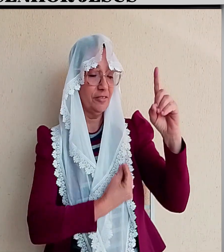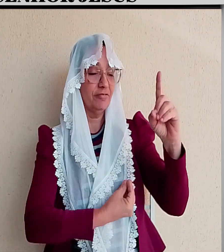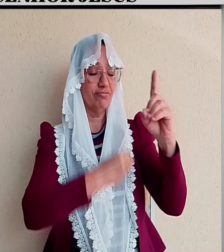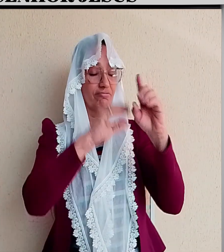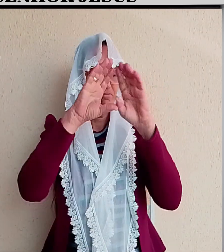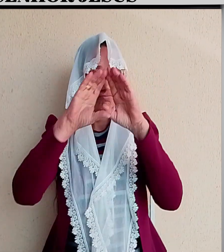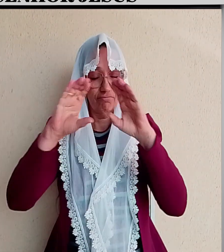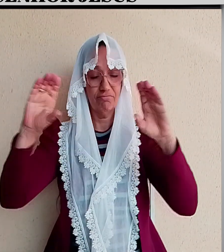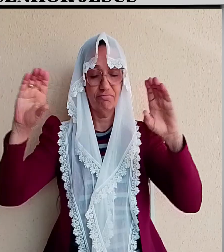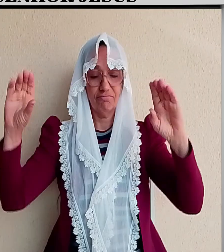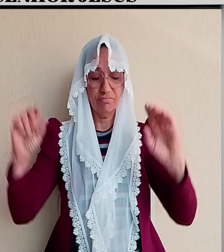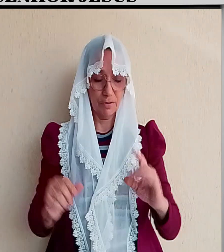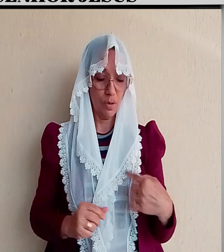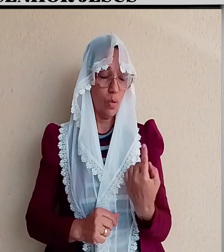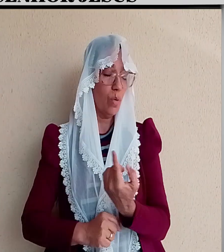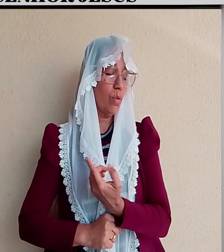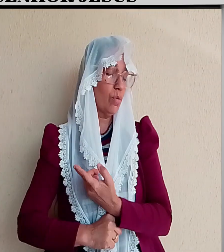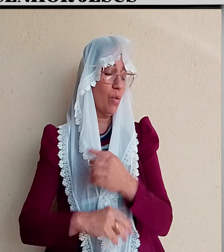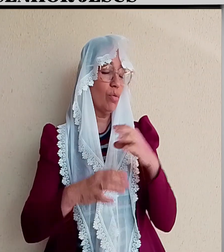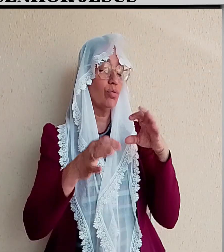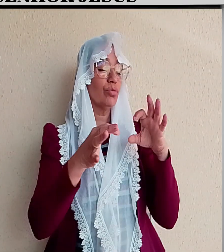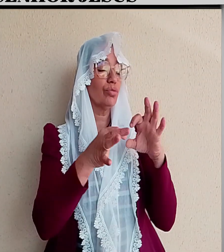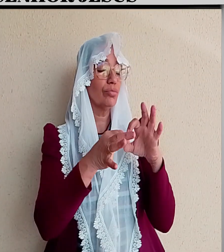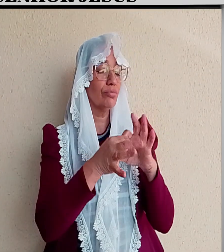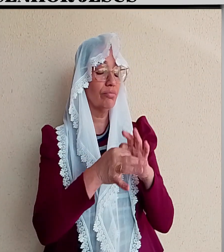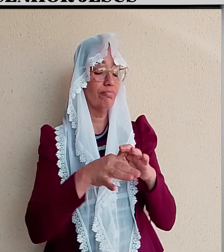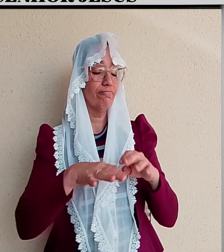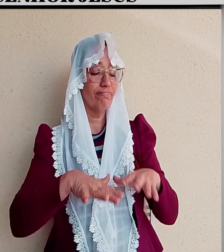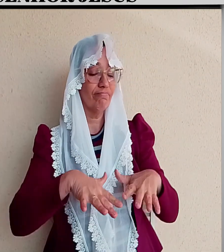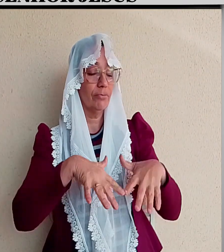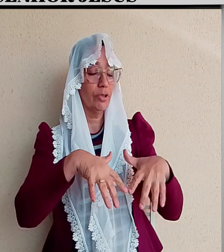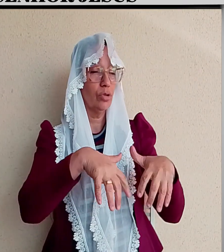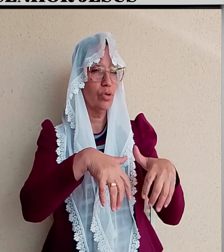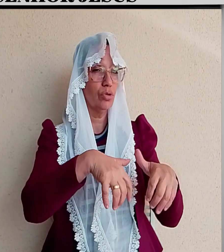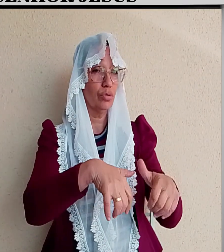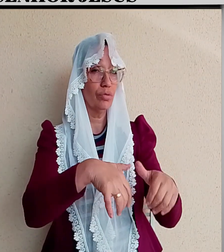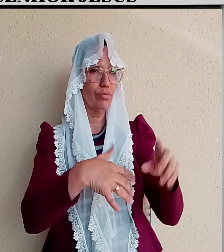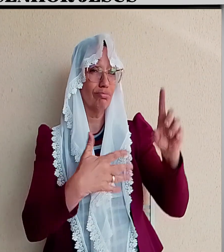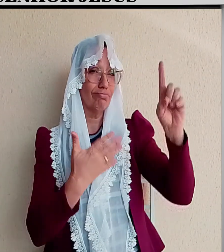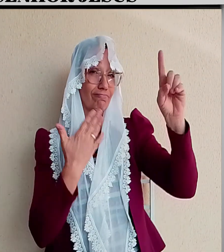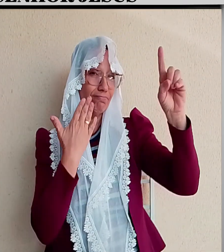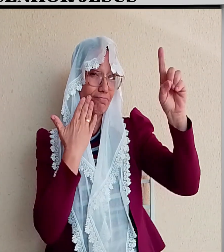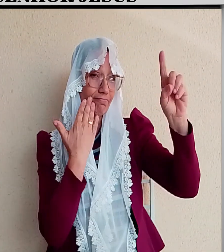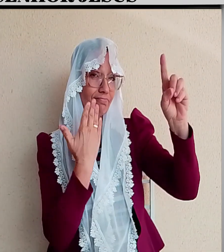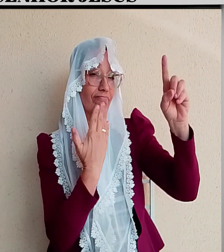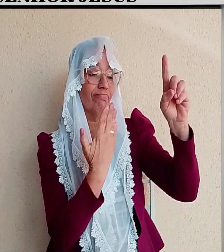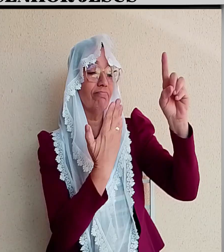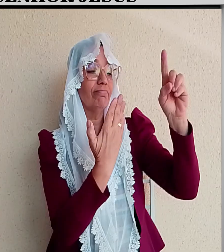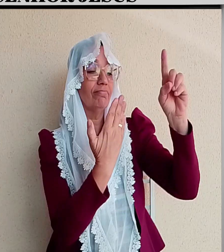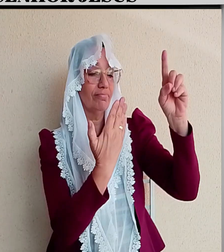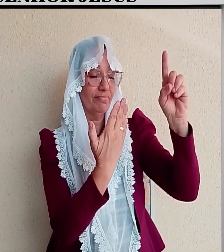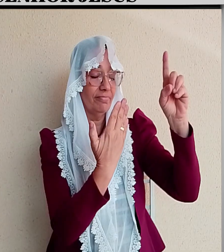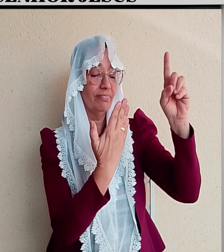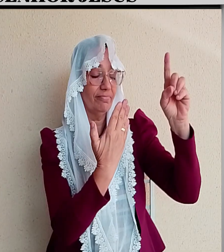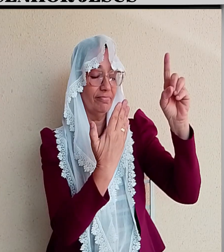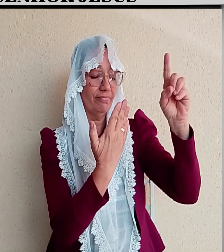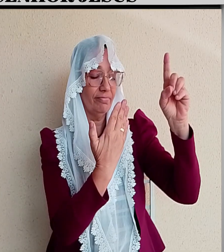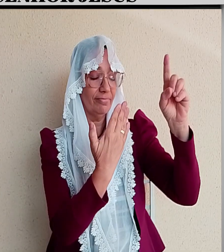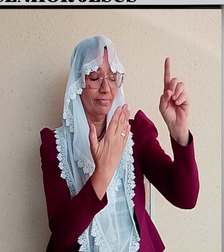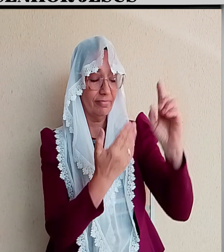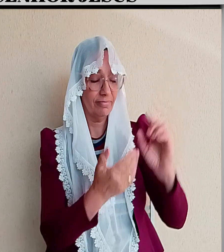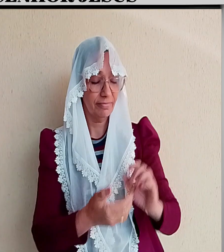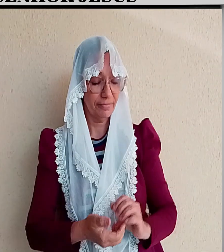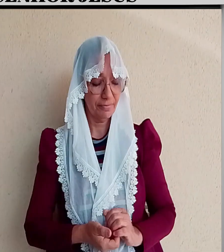frágeis, aleluia, na tua presença dobramos nosso coração, mente, alma, espírito, para